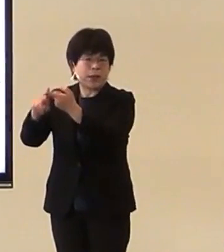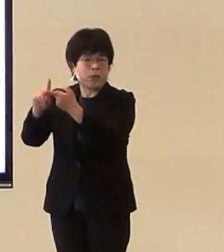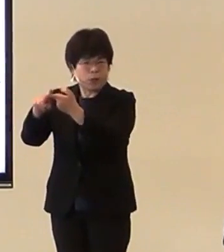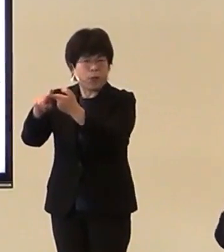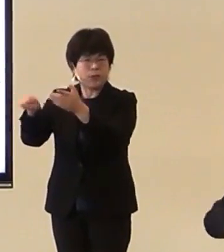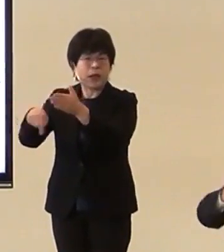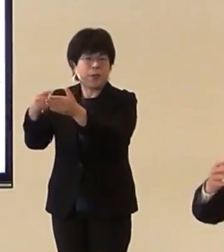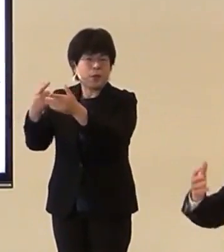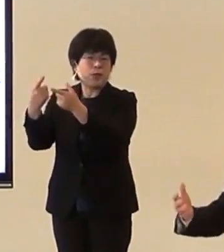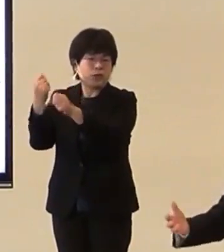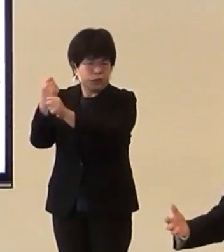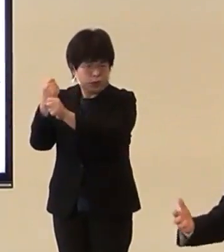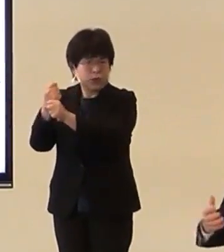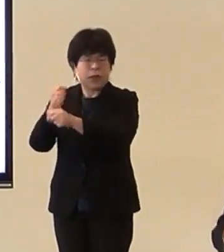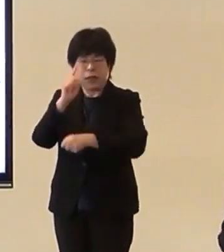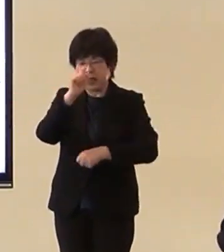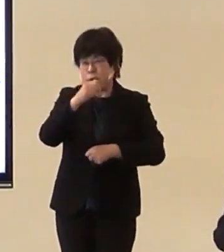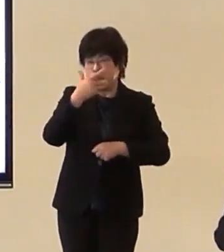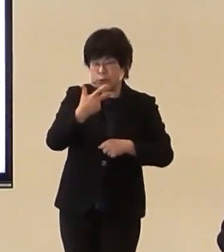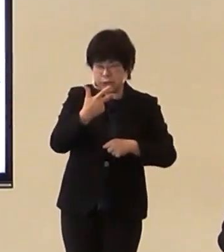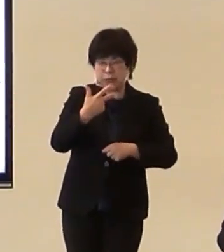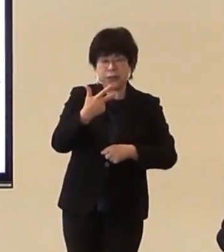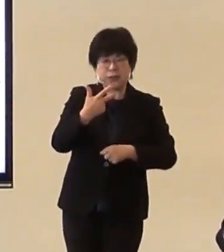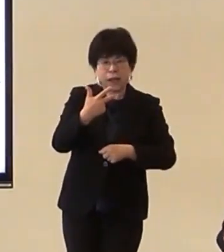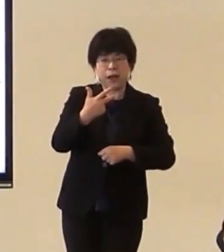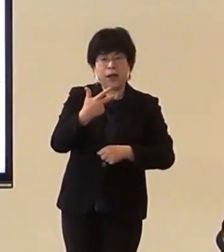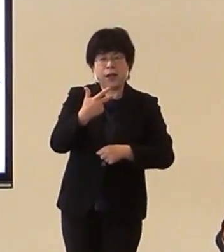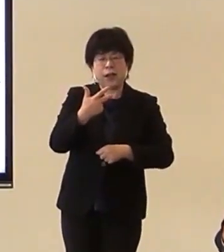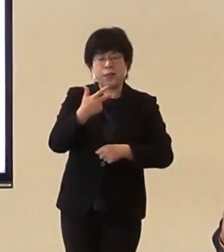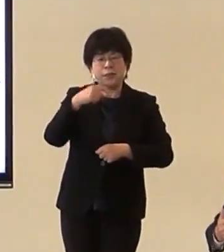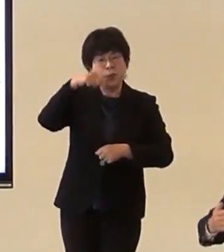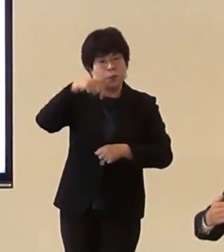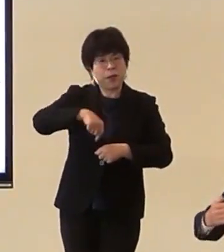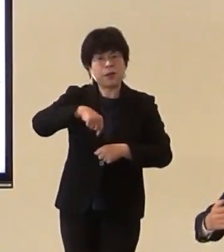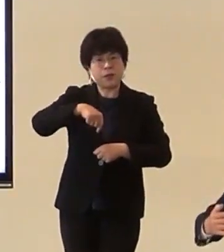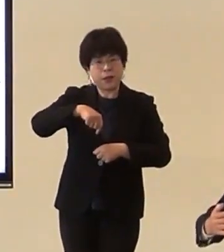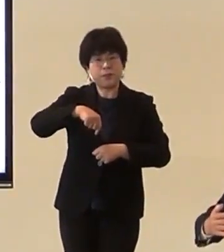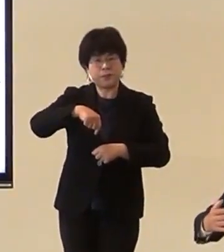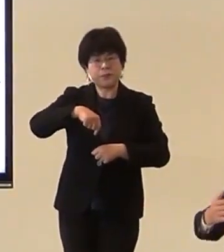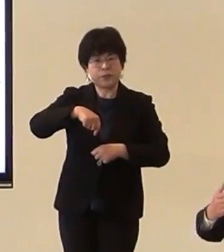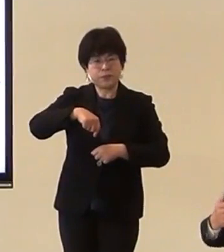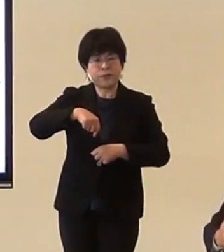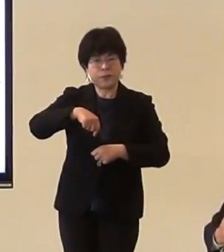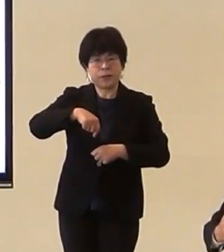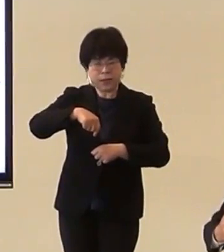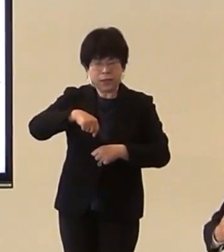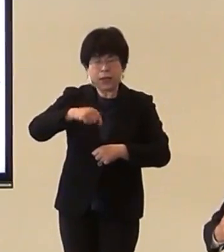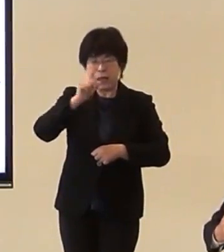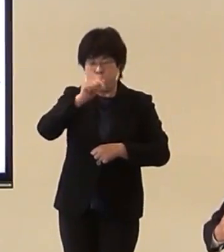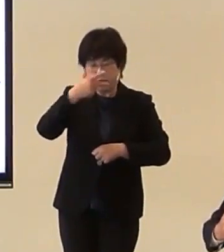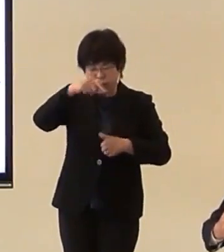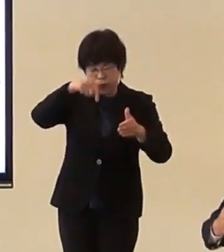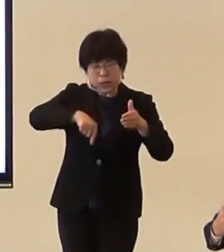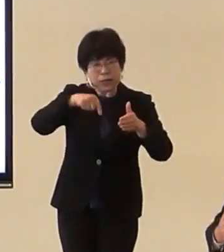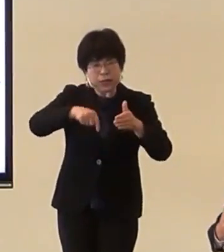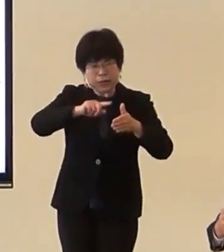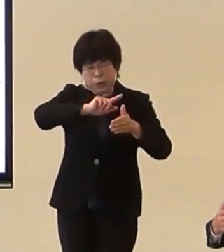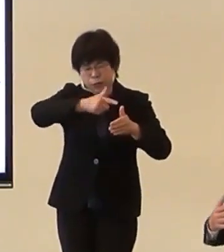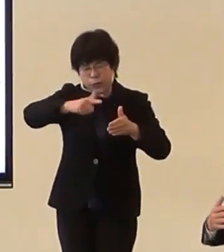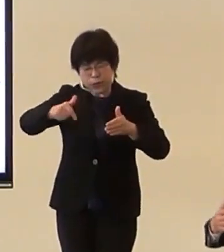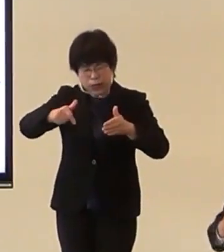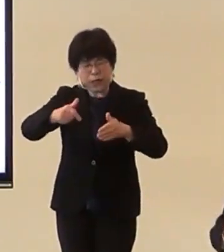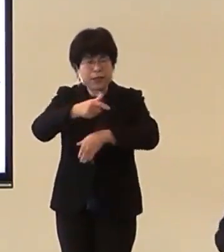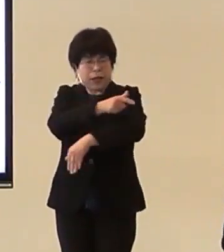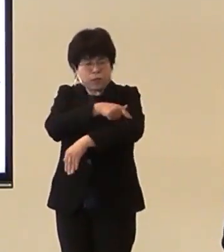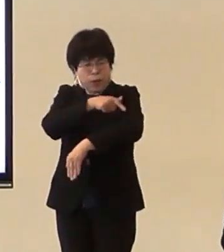ましたけど、山梨県全体ではですけども、甲府市はどっちかっていうと市の中心にいろんな人がいたりとか、そしてま